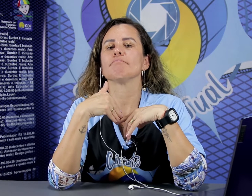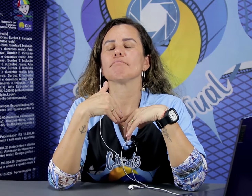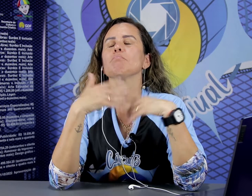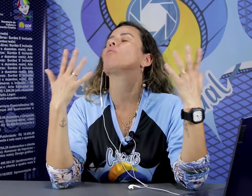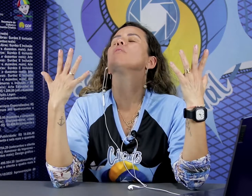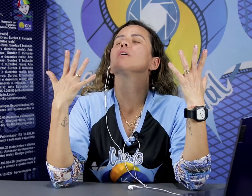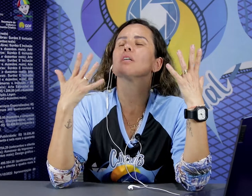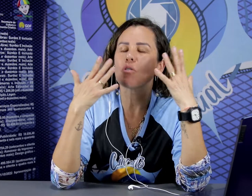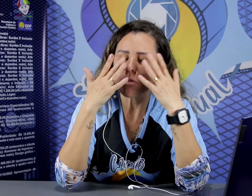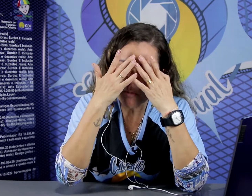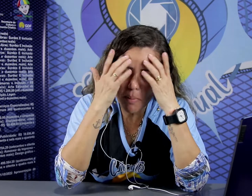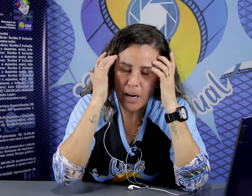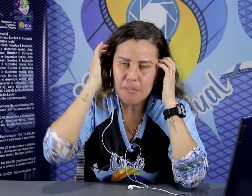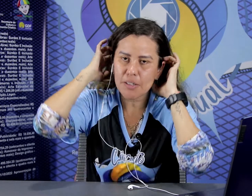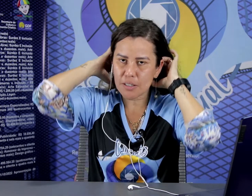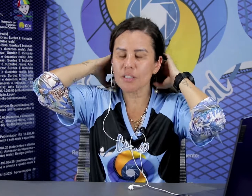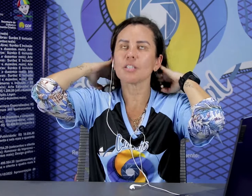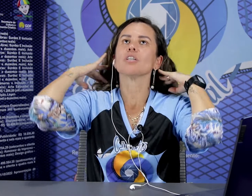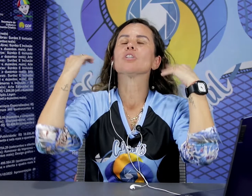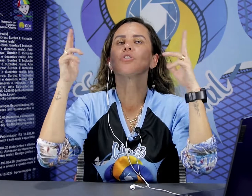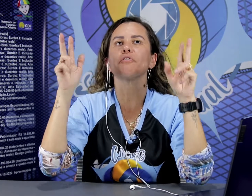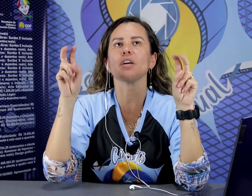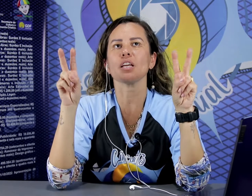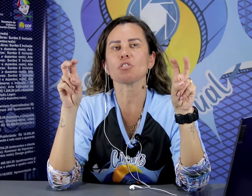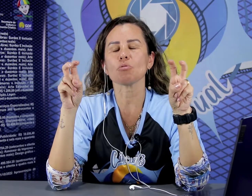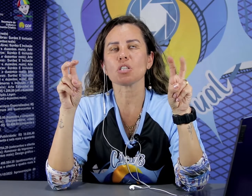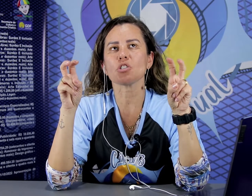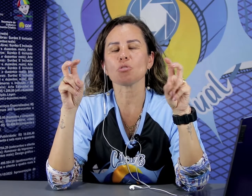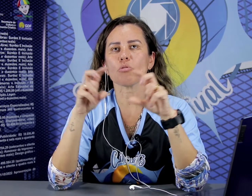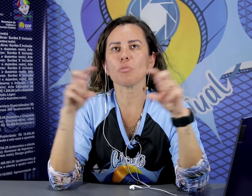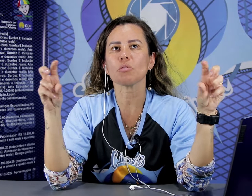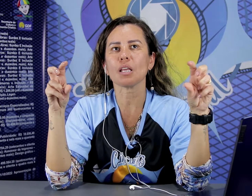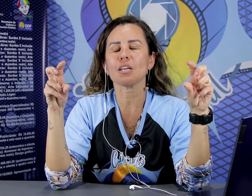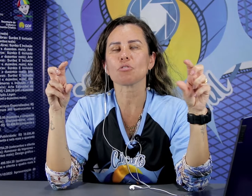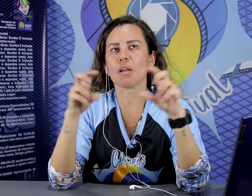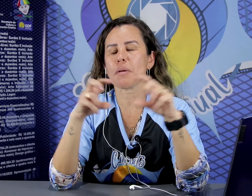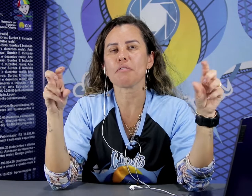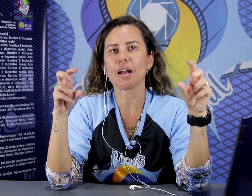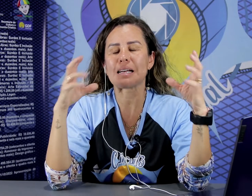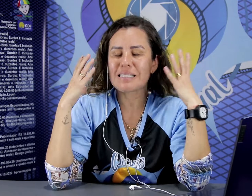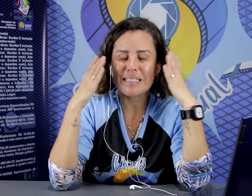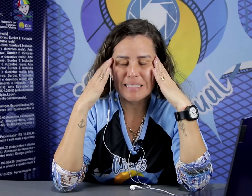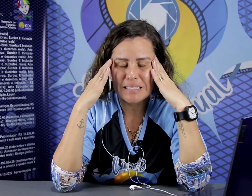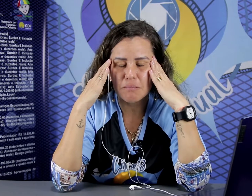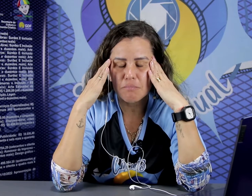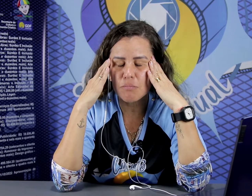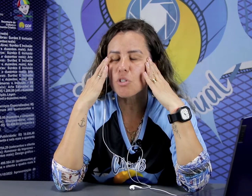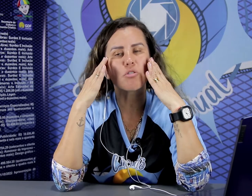Bom, encontrei uma palavra diferente do sentido do meu texto, da minha frase, me